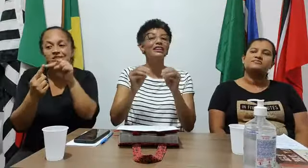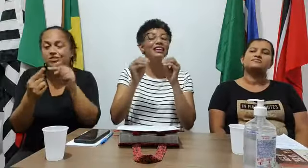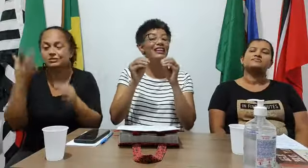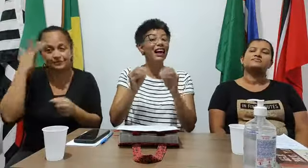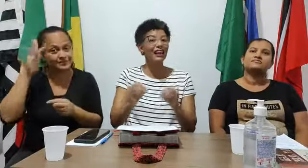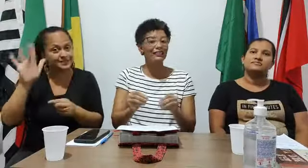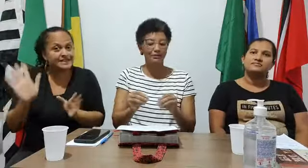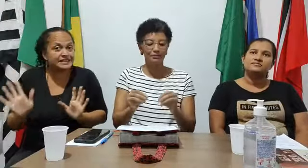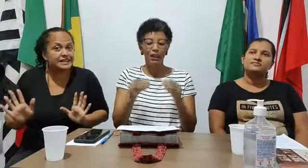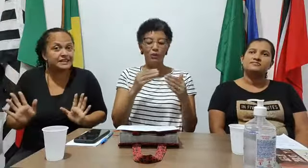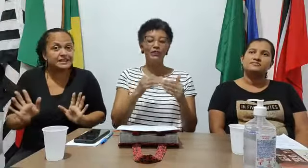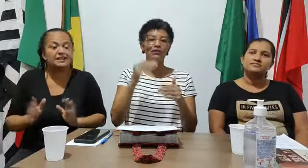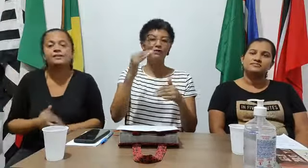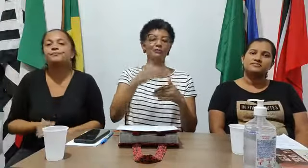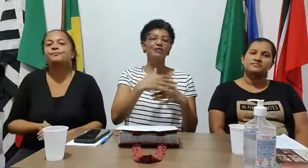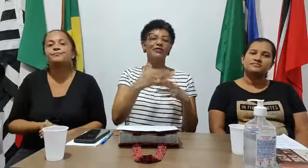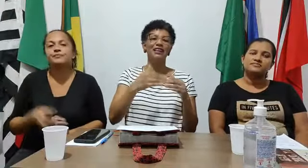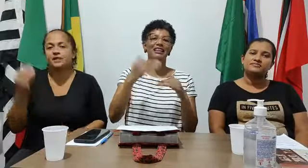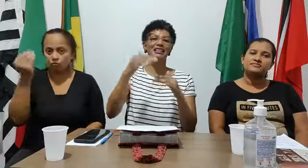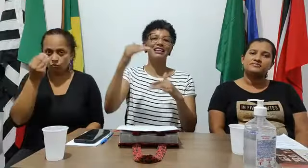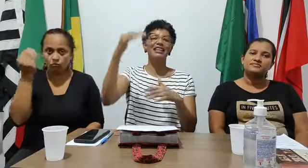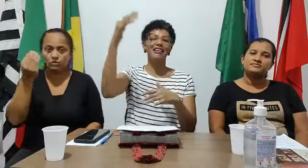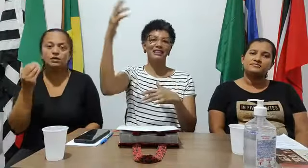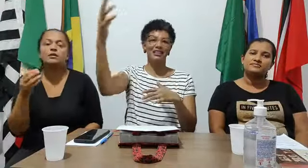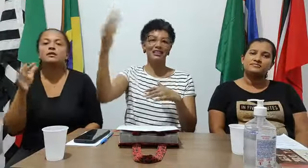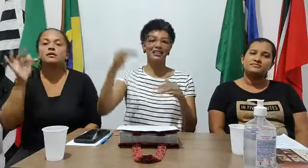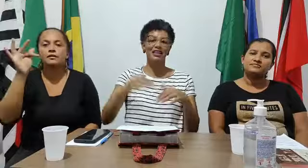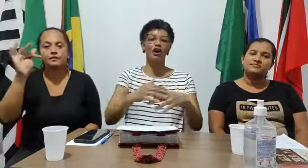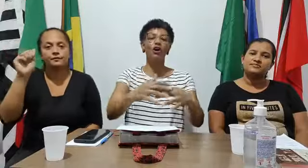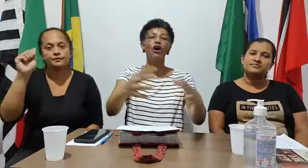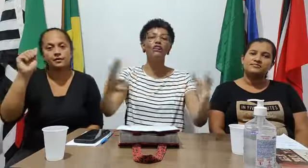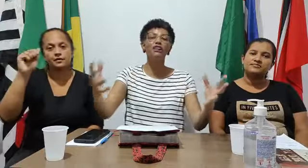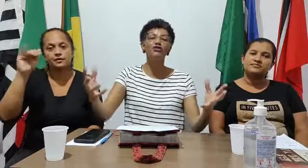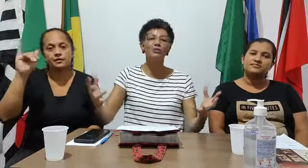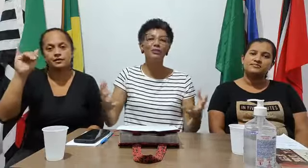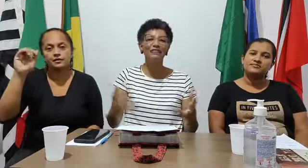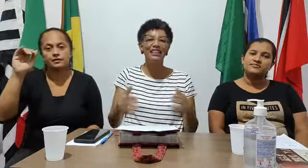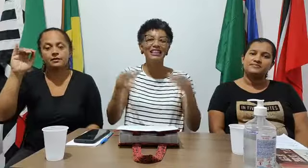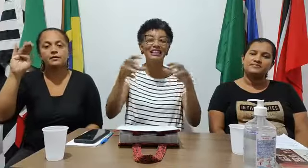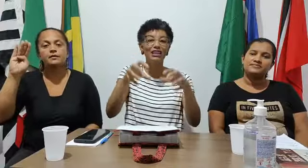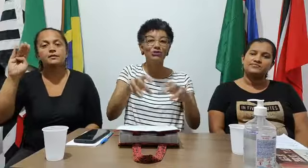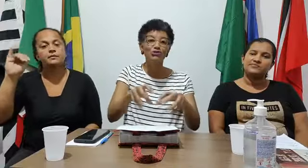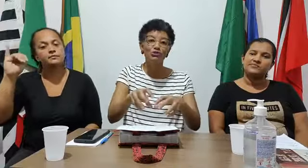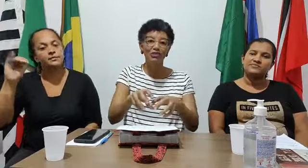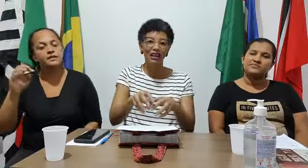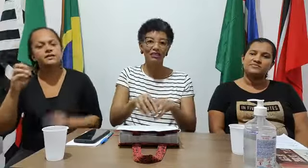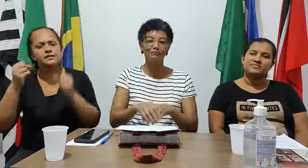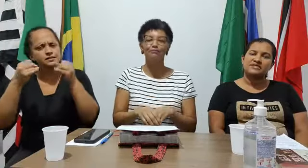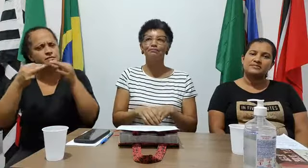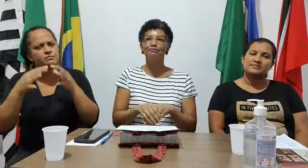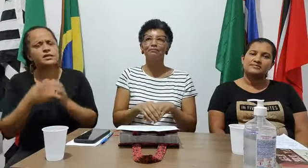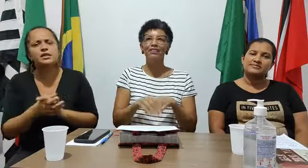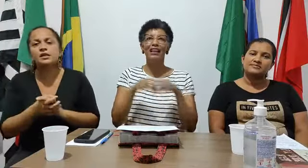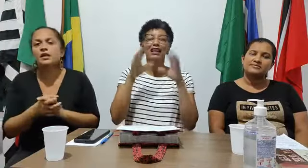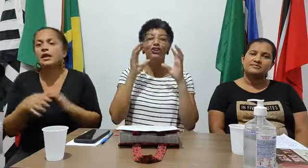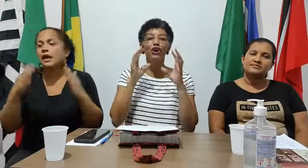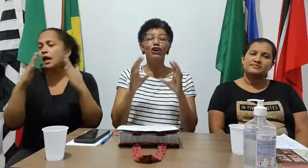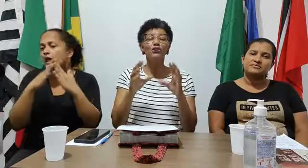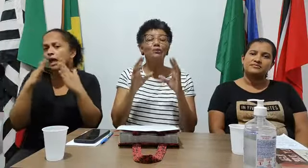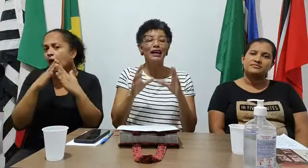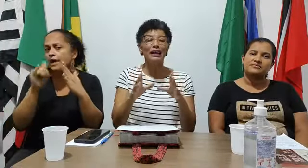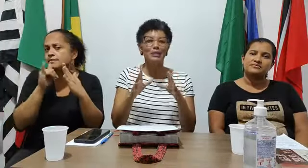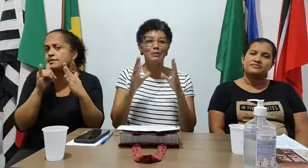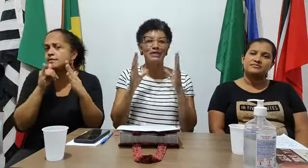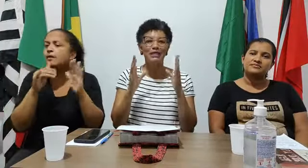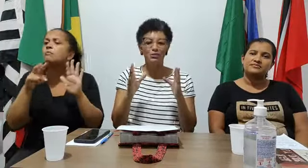foi criada. Quando a Fabi fala dessa hierarquia, dessa ordem de poderes dentro de um lar,